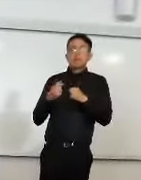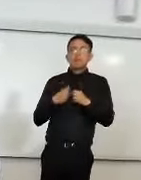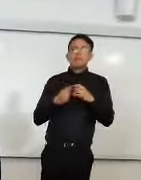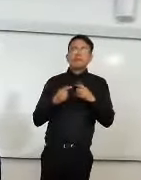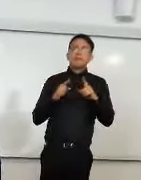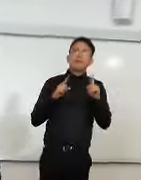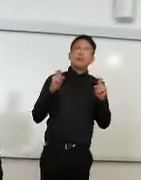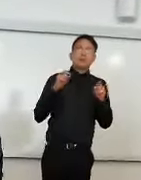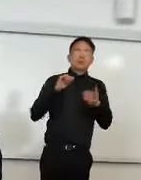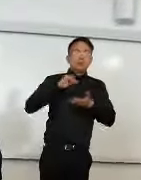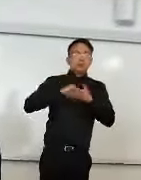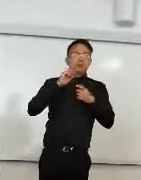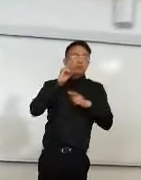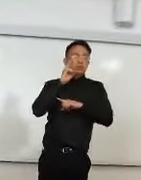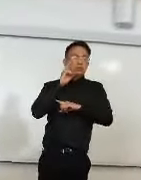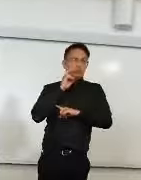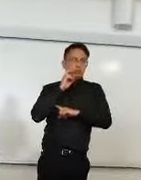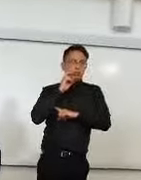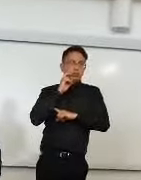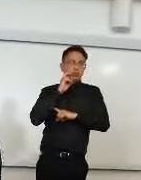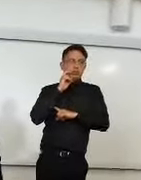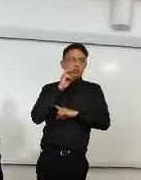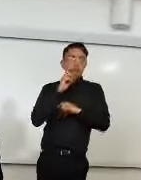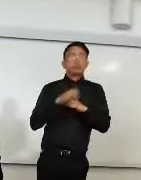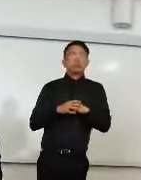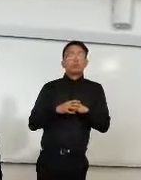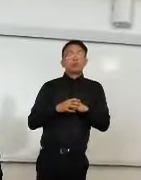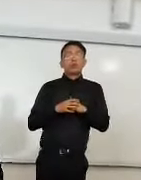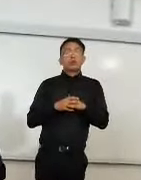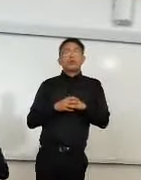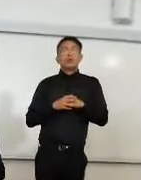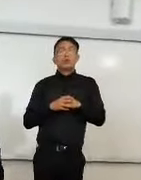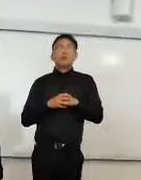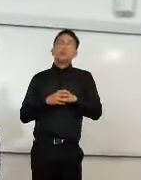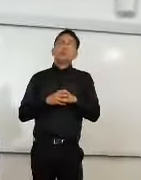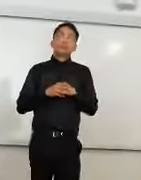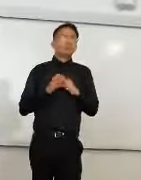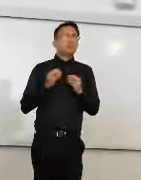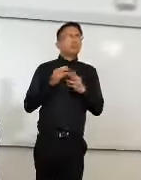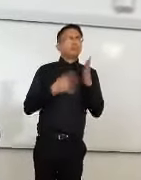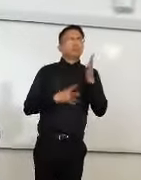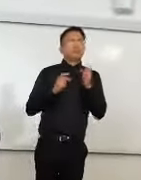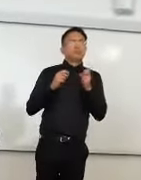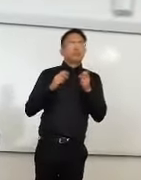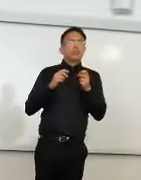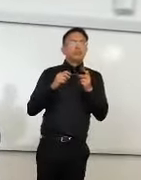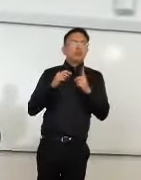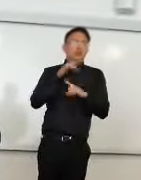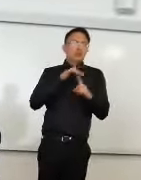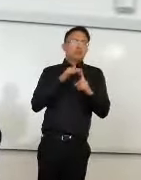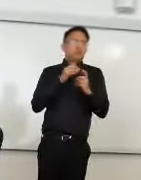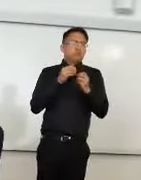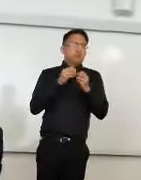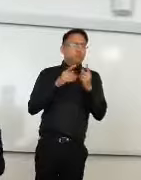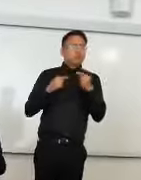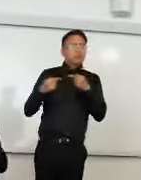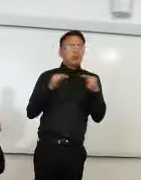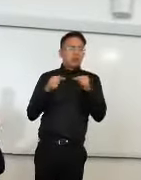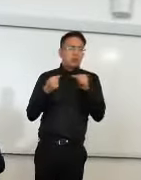decisión en la atención en salud sexual y reproductiva. Y aquí, veamos, se dieron grandes discusiones